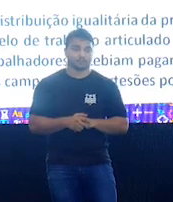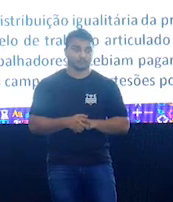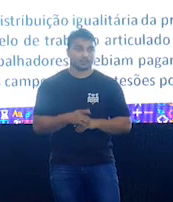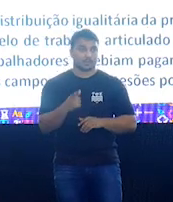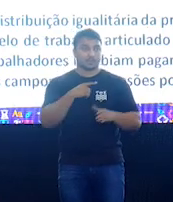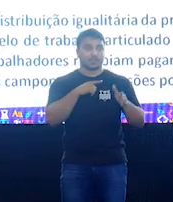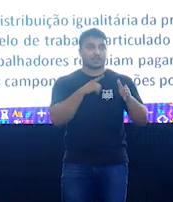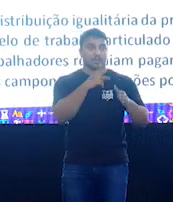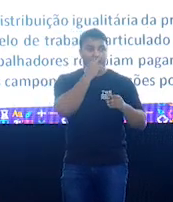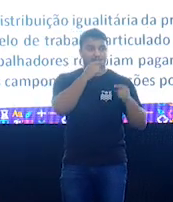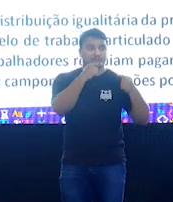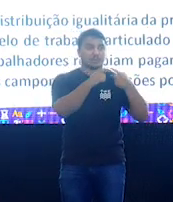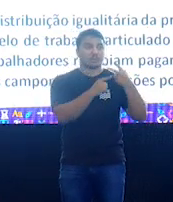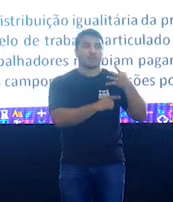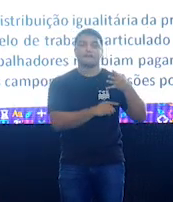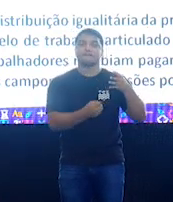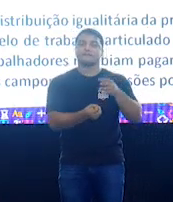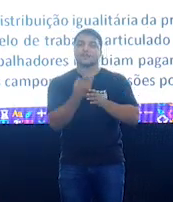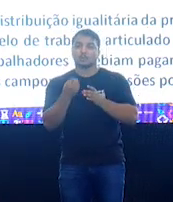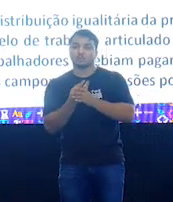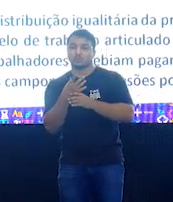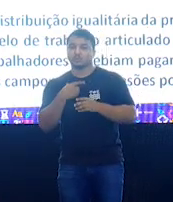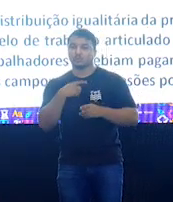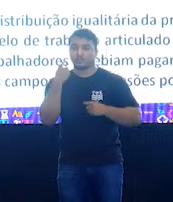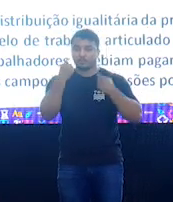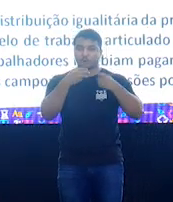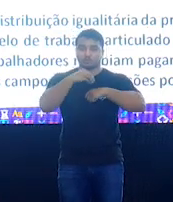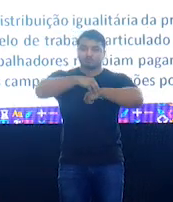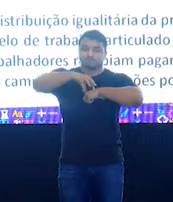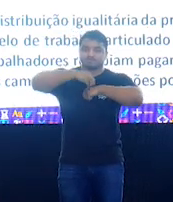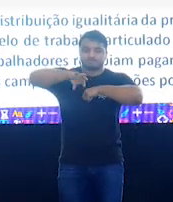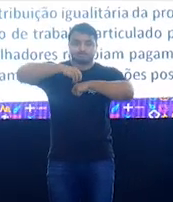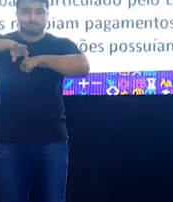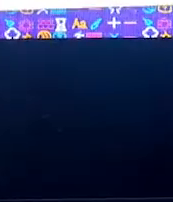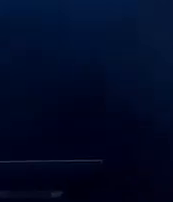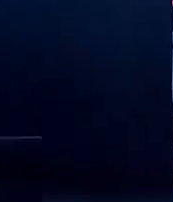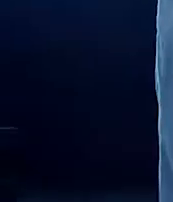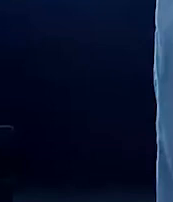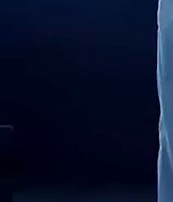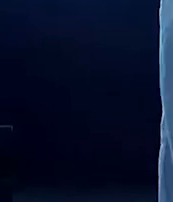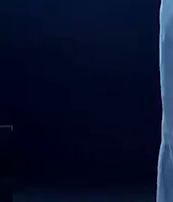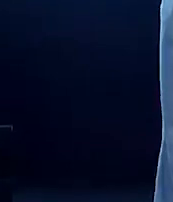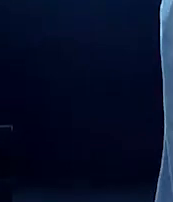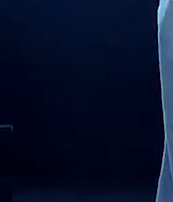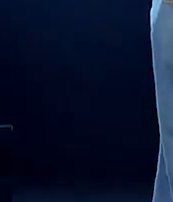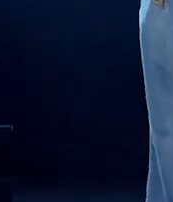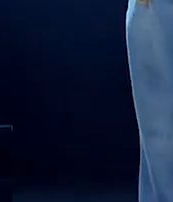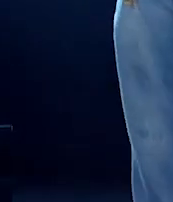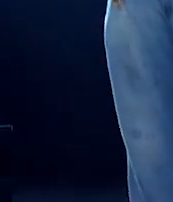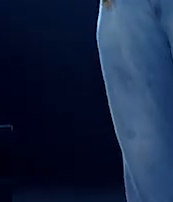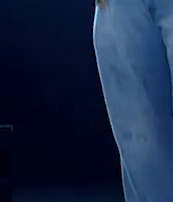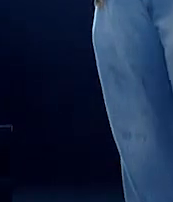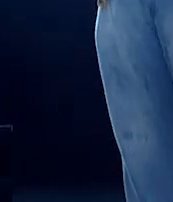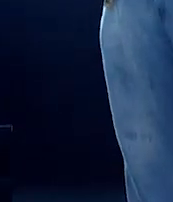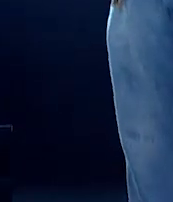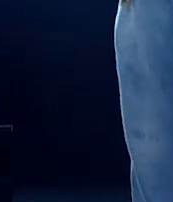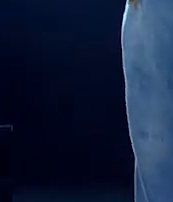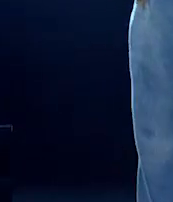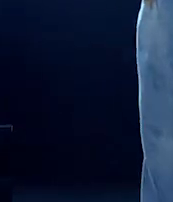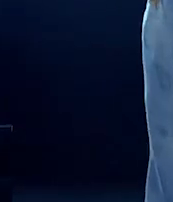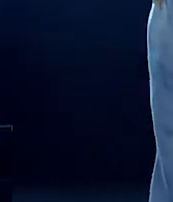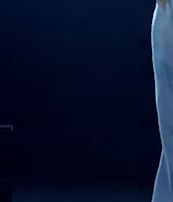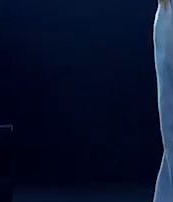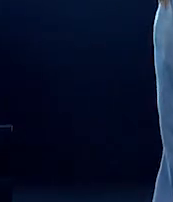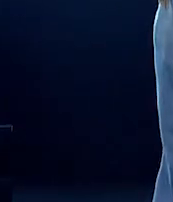Como são muitos modos de produção e eu estou mais preocupado com os modos de produção do que com as questões, vão anotando o gabarito das